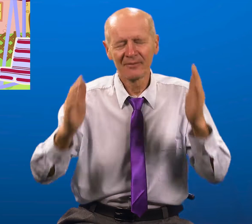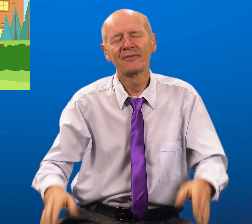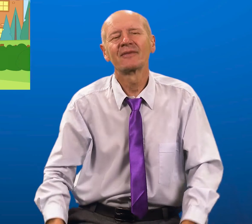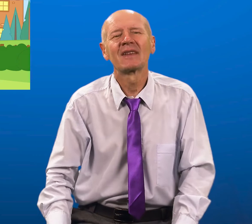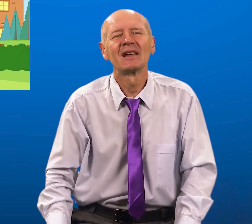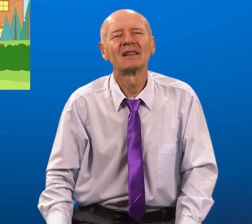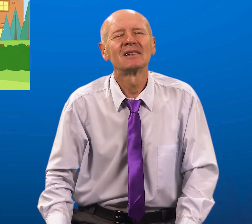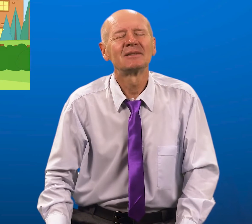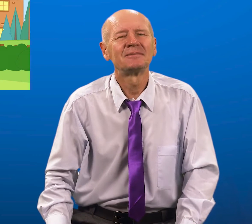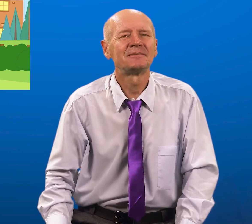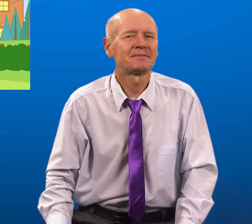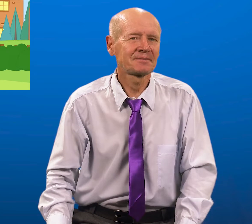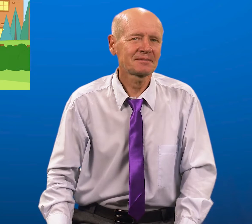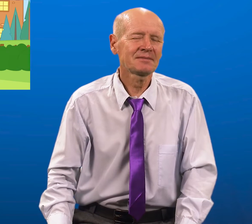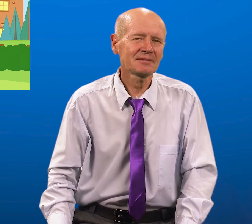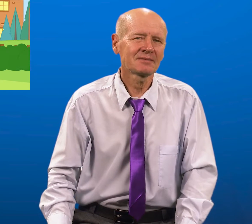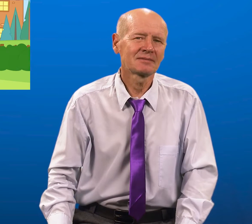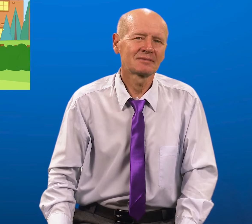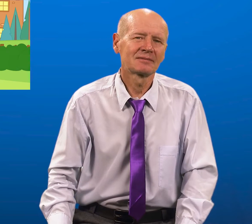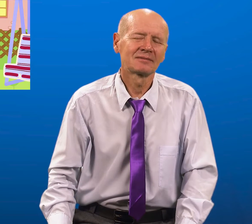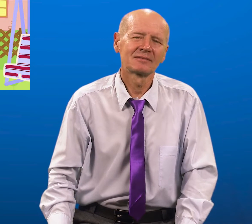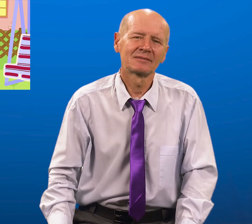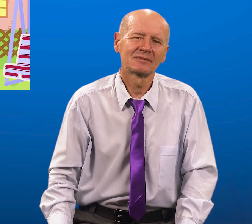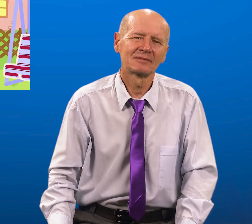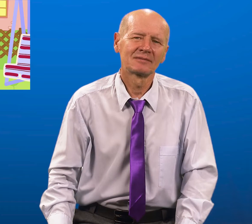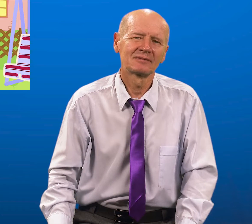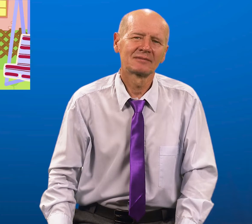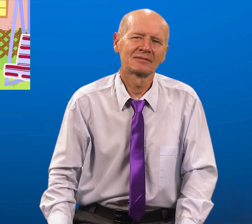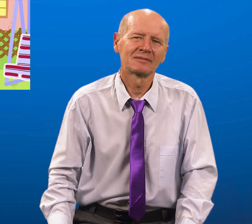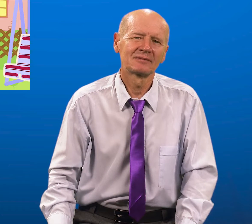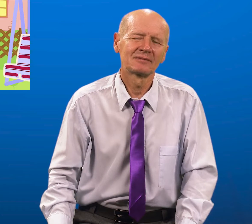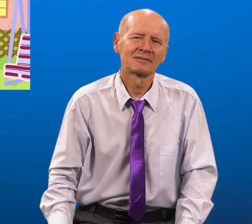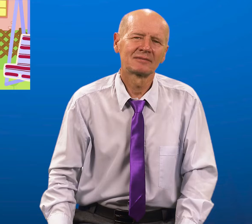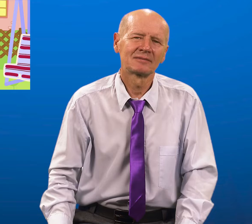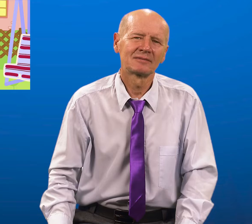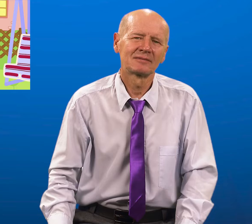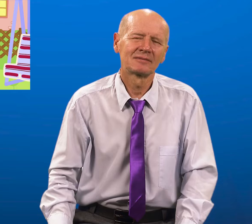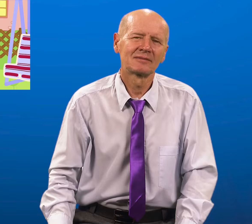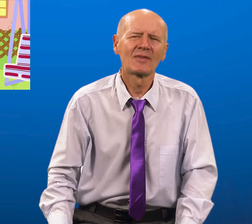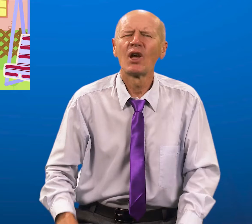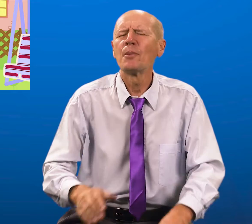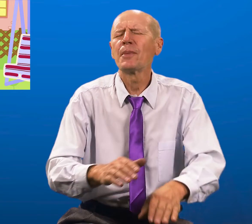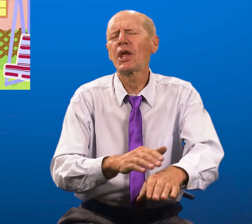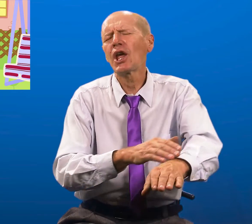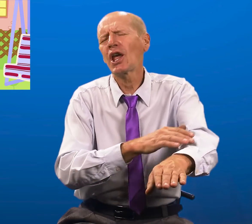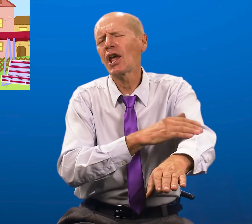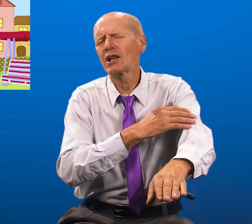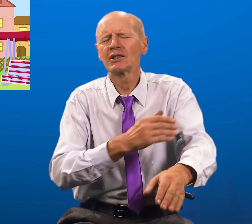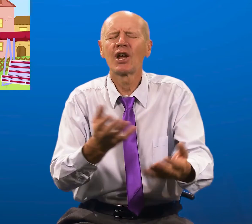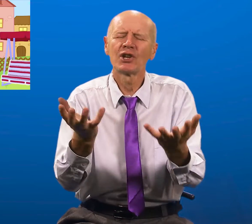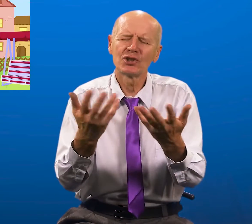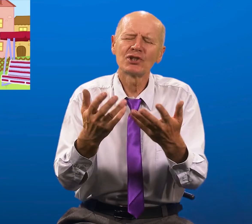8, поэтому Глаша попросила Виту, чтобы та считала медленно. Только считай медленно, чтобы мы успели